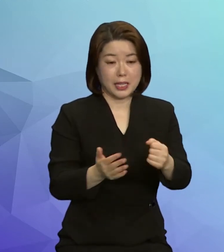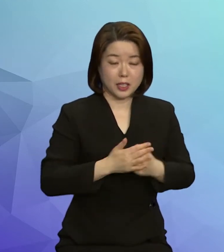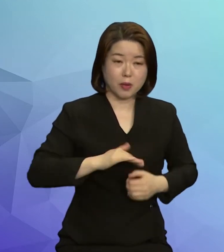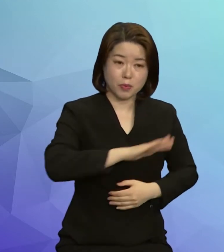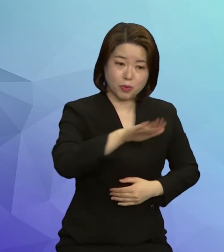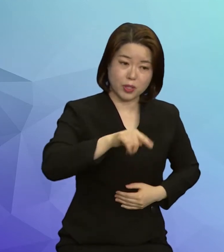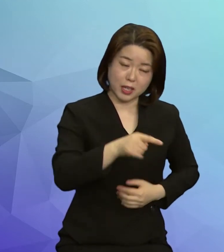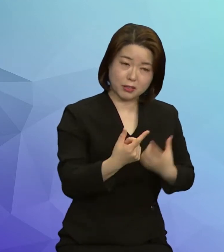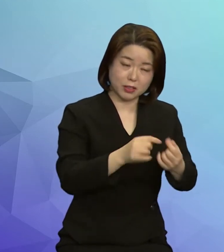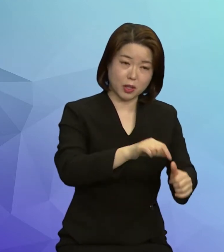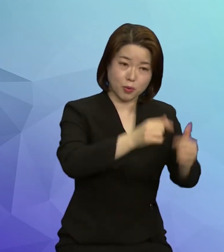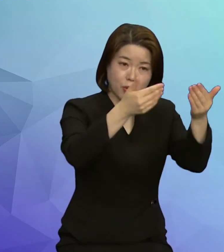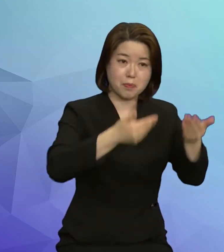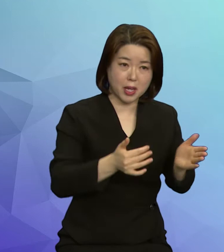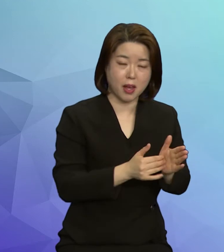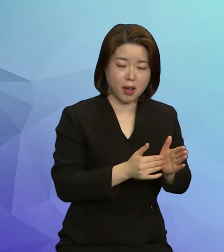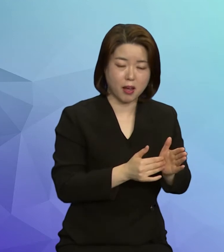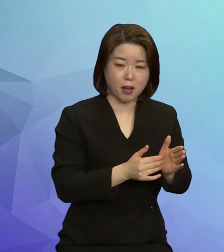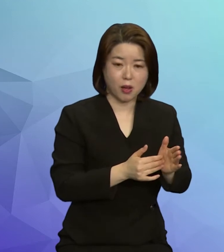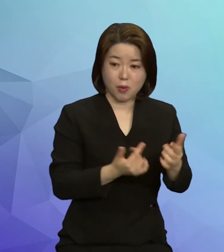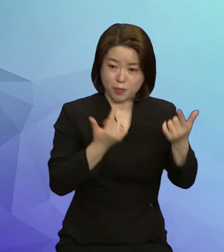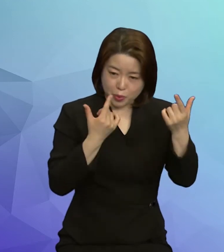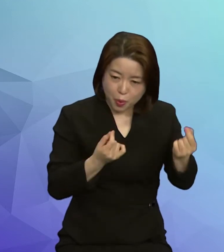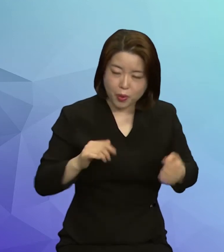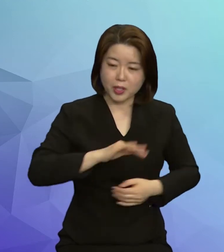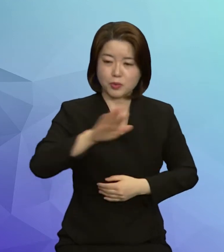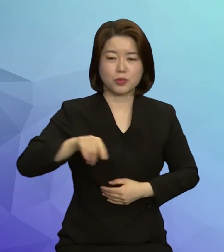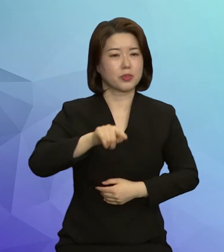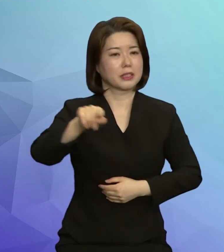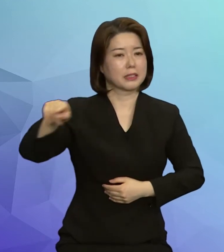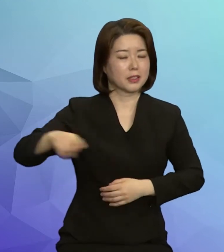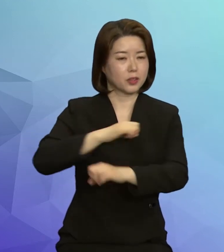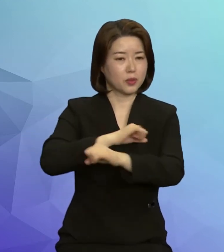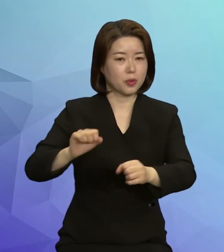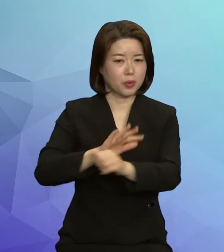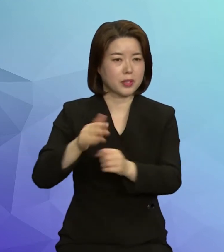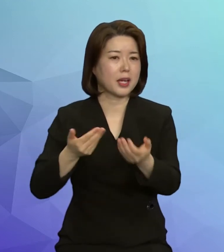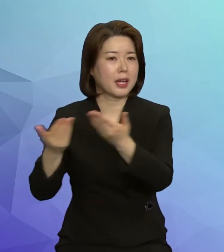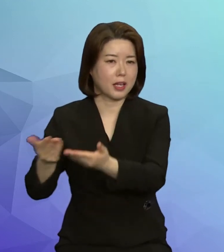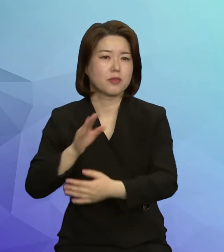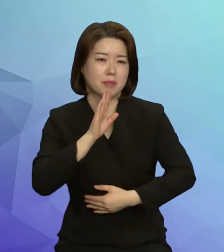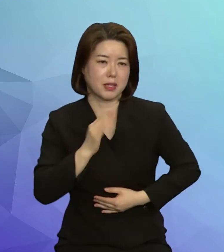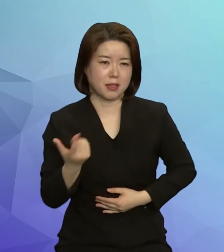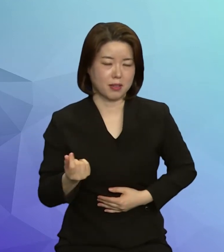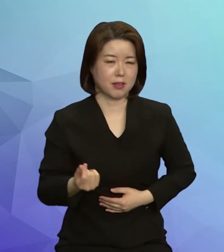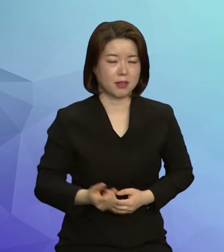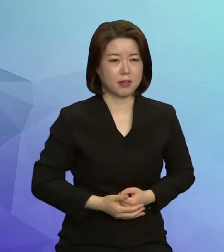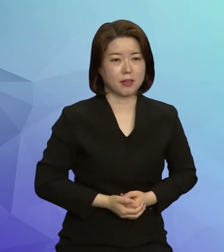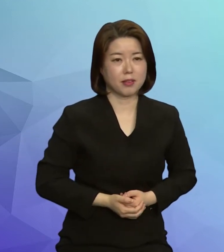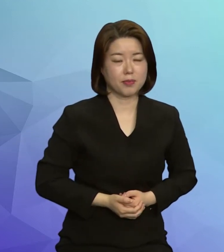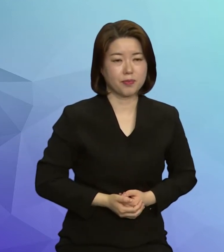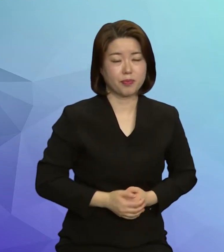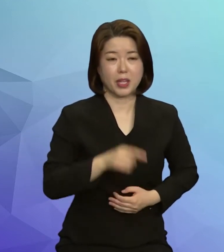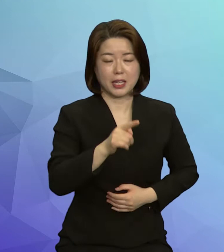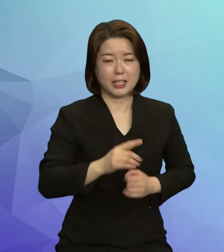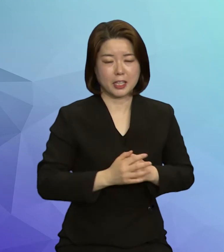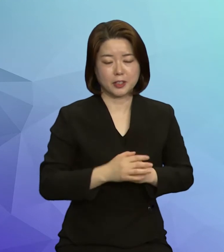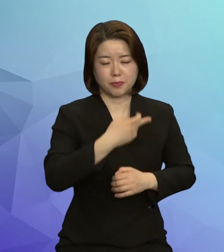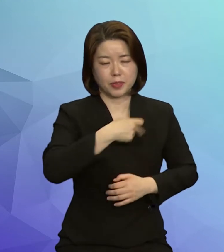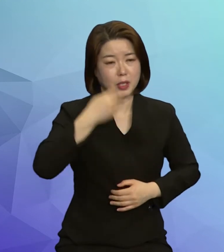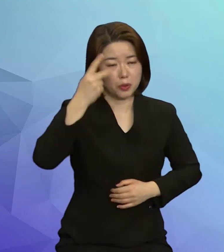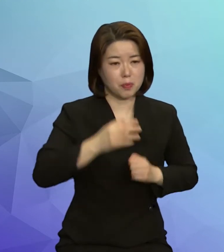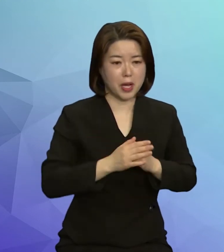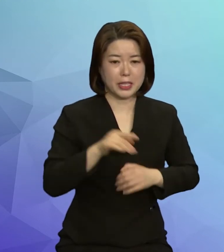그렇게 구원받았는데 우리도 용서하고 사랑해야 되는 거죠. 사도 바울은 이것이 우리가